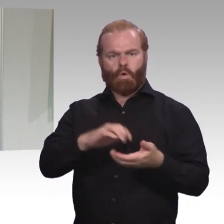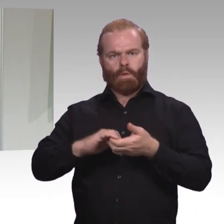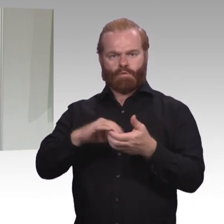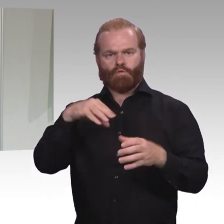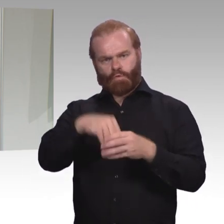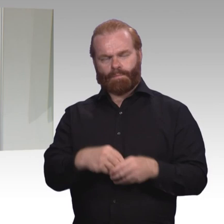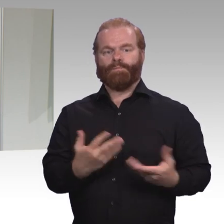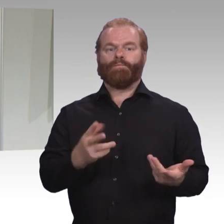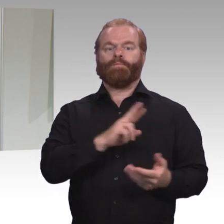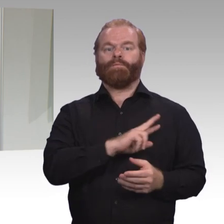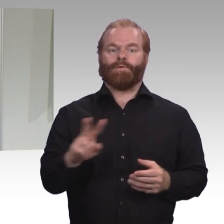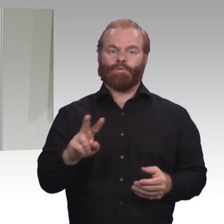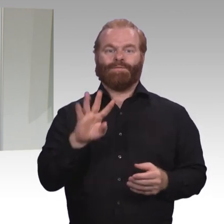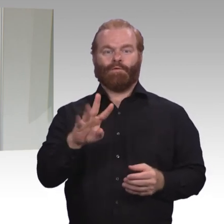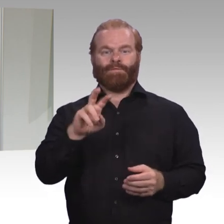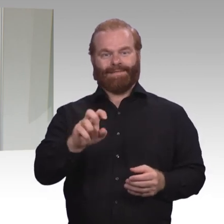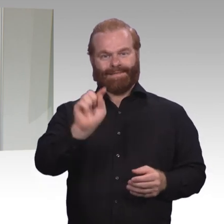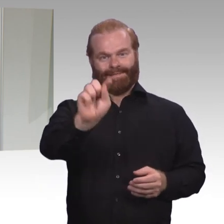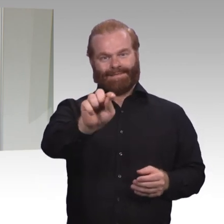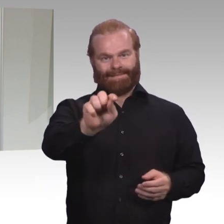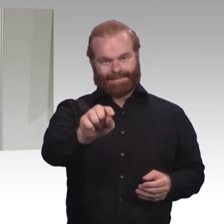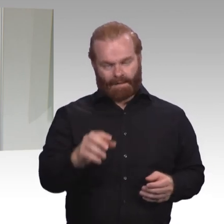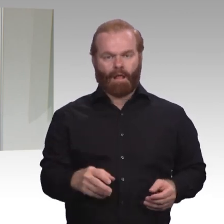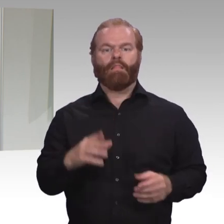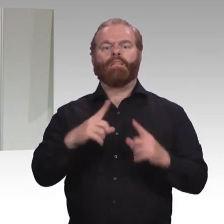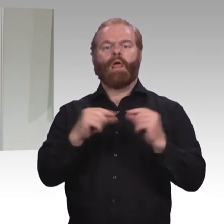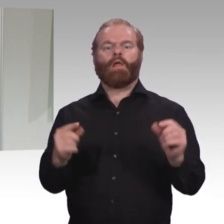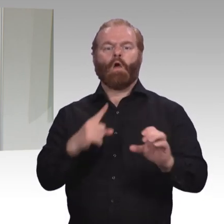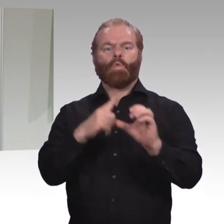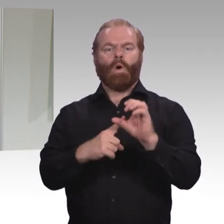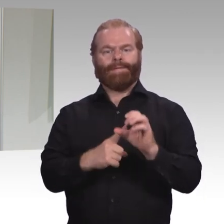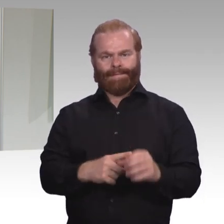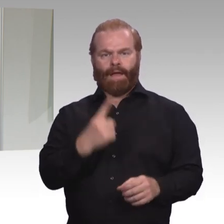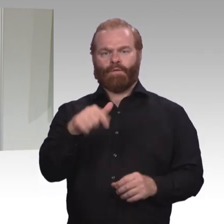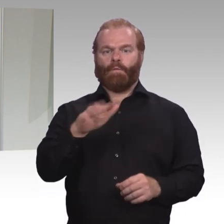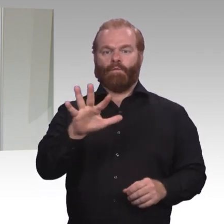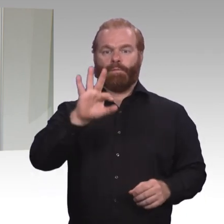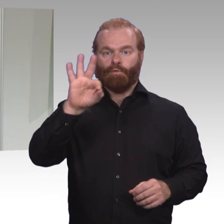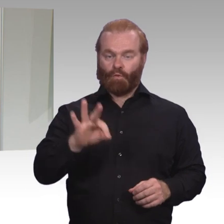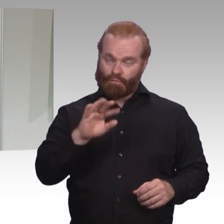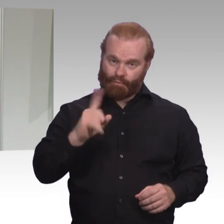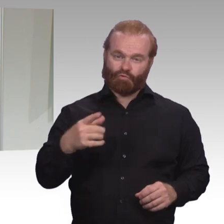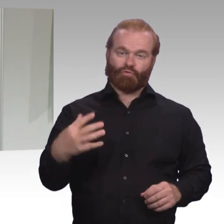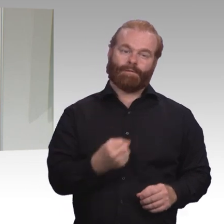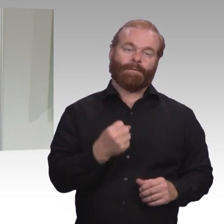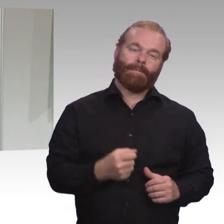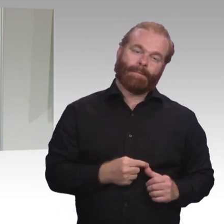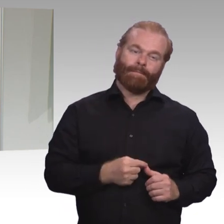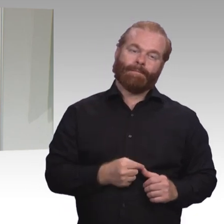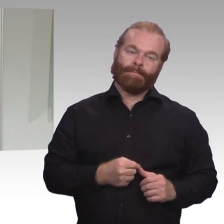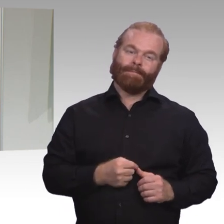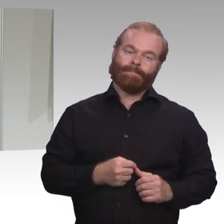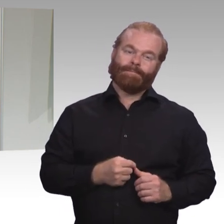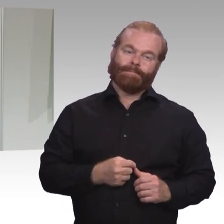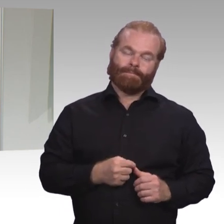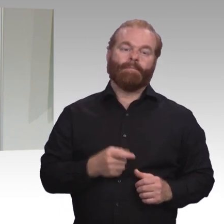Koalition seriös planen. Zweitens, die Bundesregierung hat der NATO dieses Ziel auch offiziell